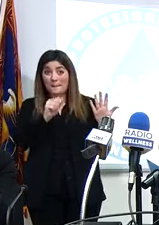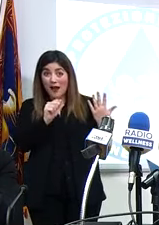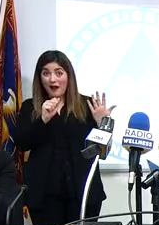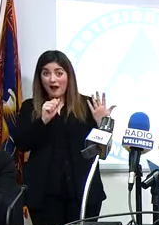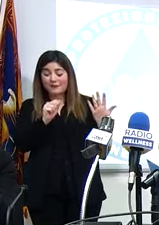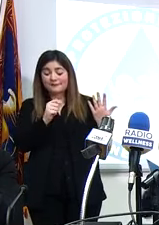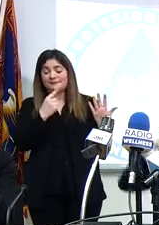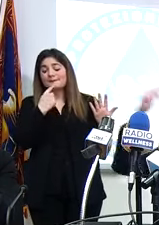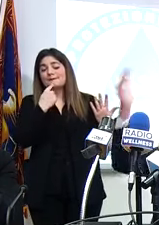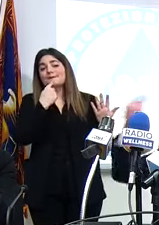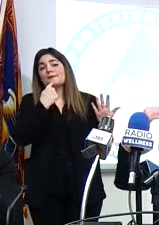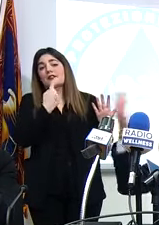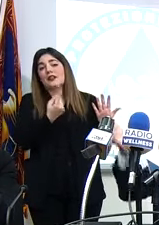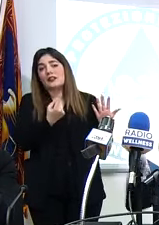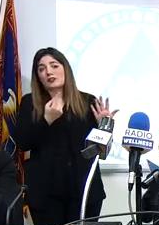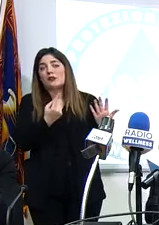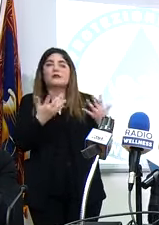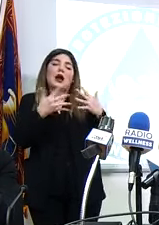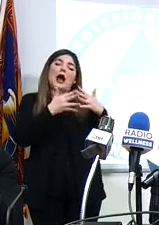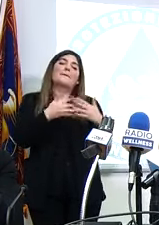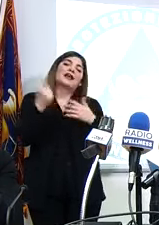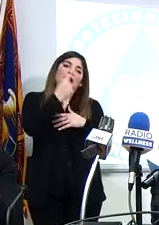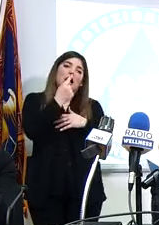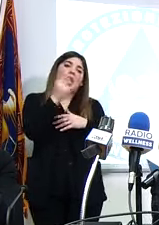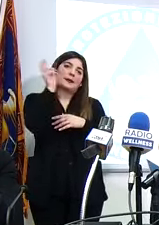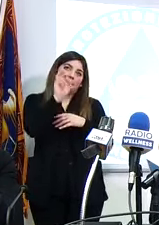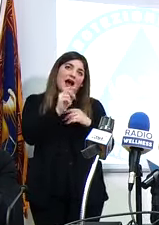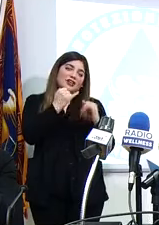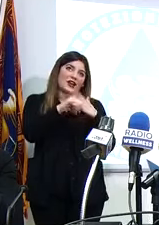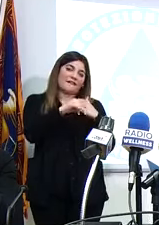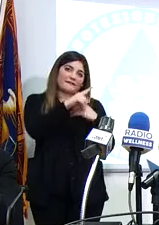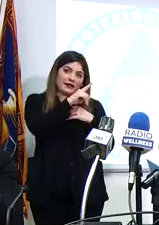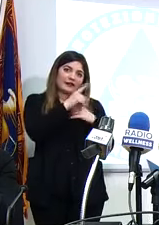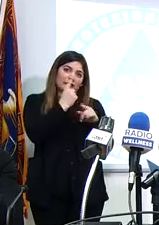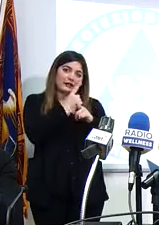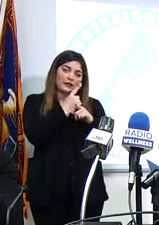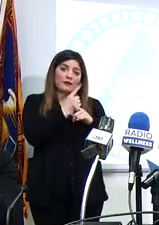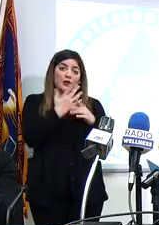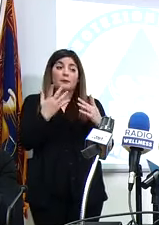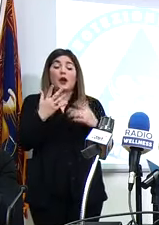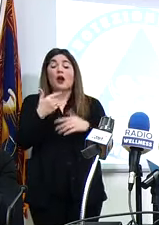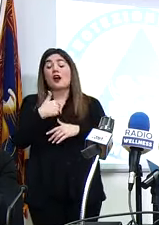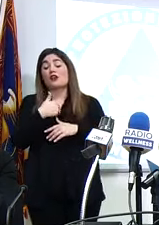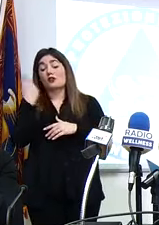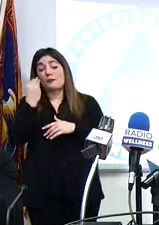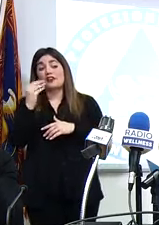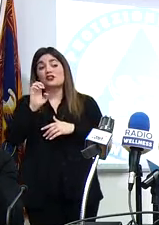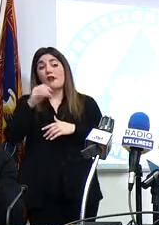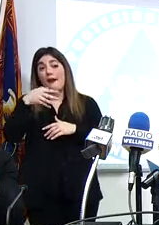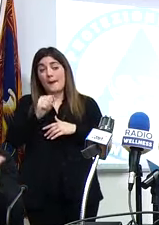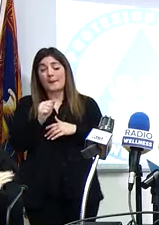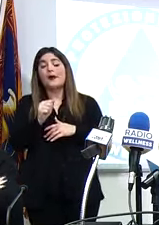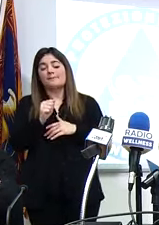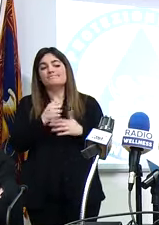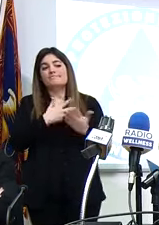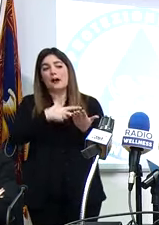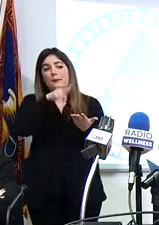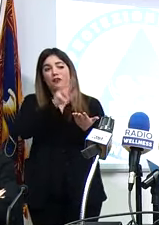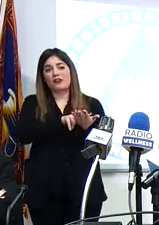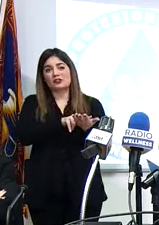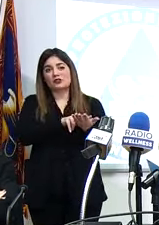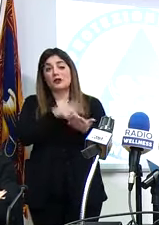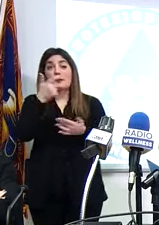gli americani l'hanno rimandati a fine di marzo, che l'EMA forse darà l'approvazione. Perché bene o male, come dicono